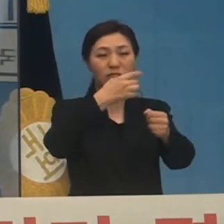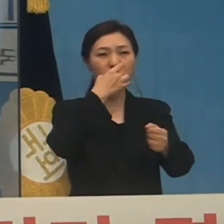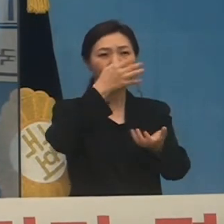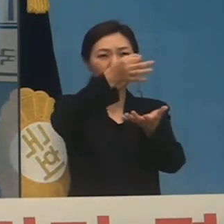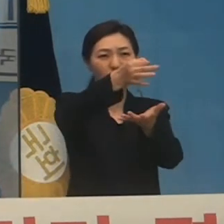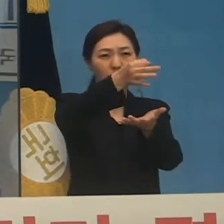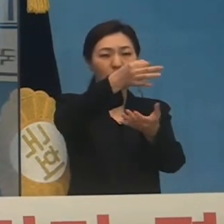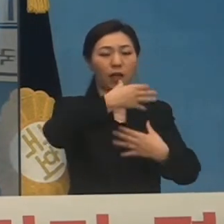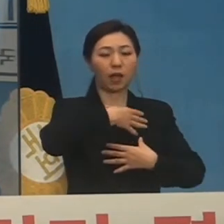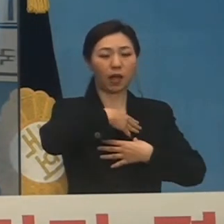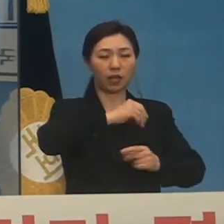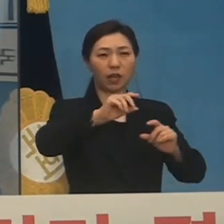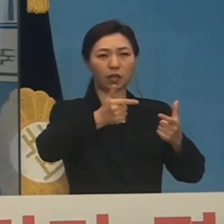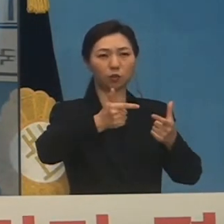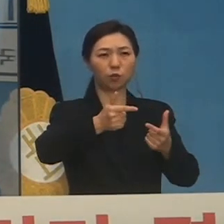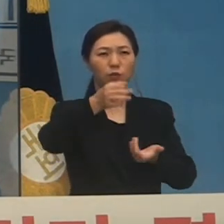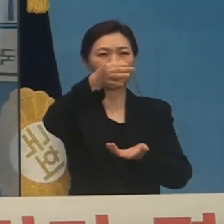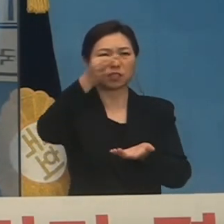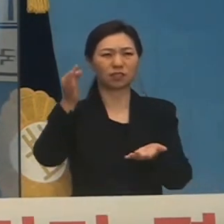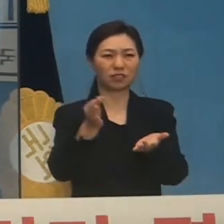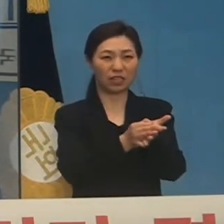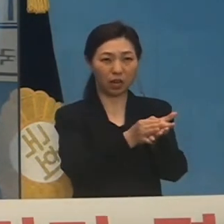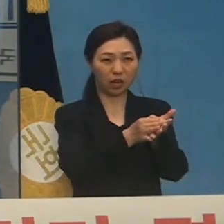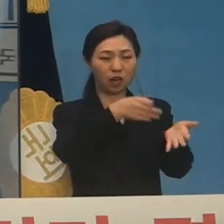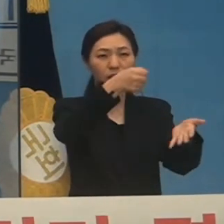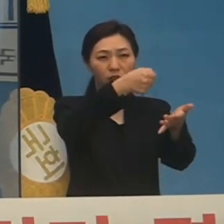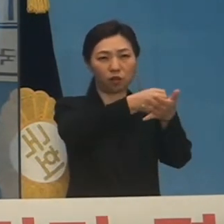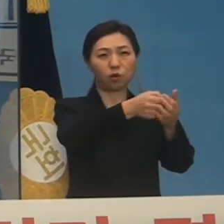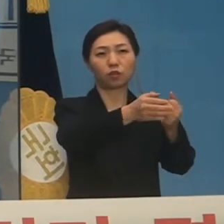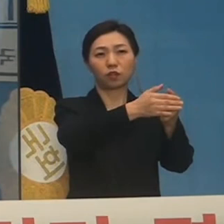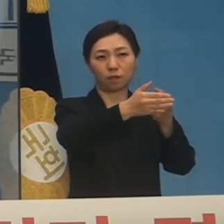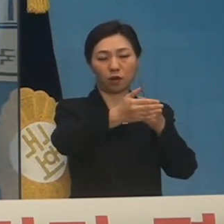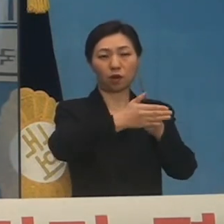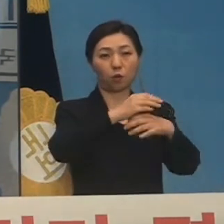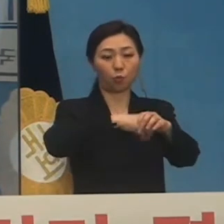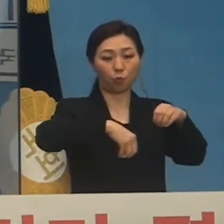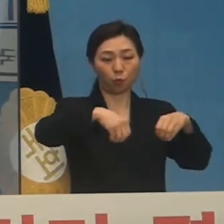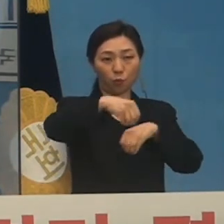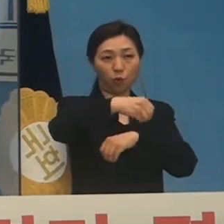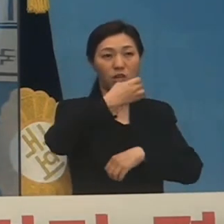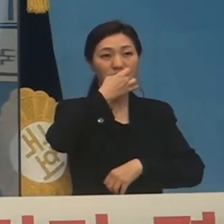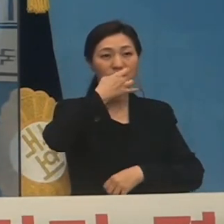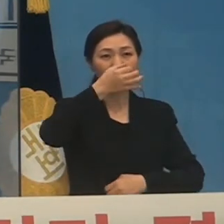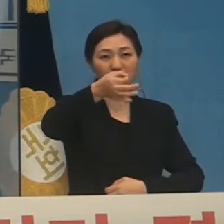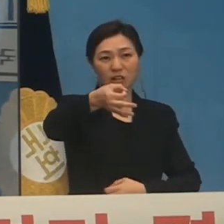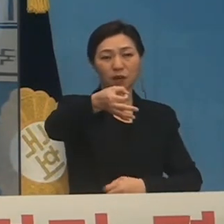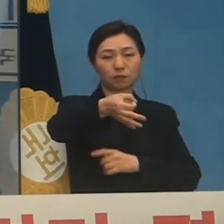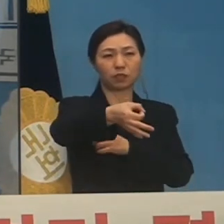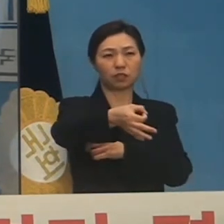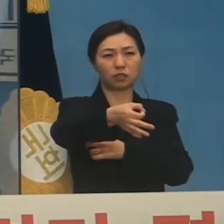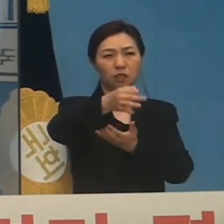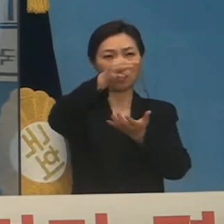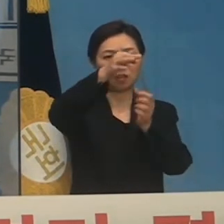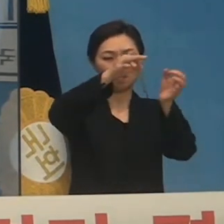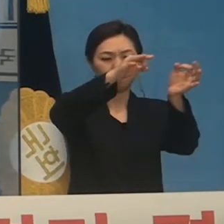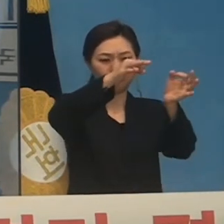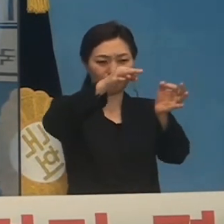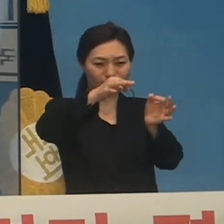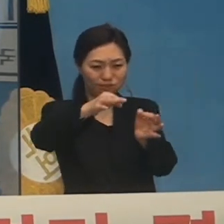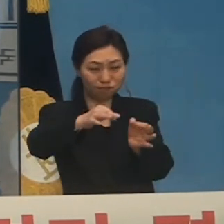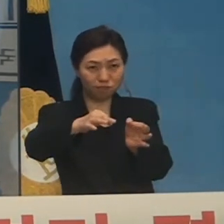아닌 낮은 가격으로 설정으로 인해서 오히려 쌀값이 더욱